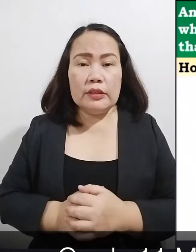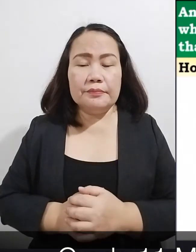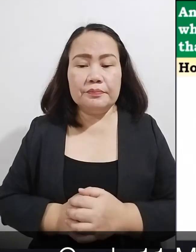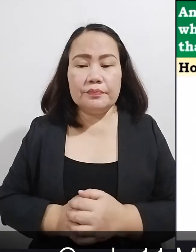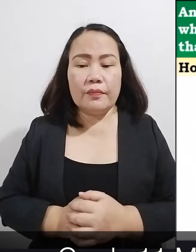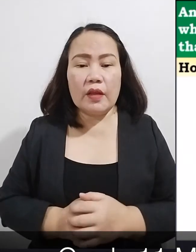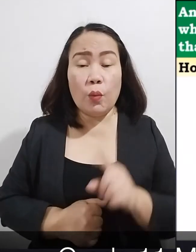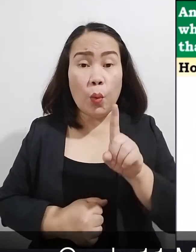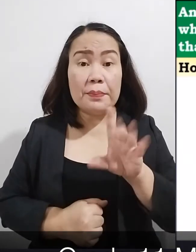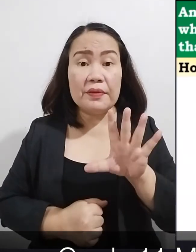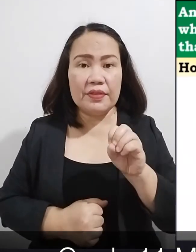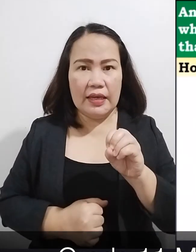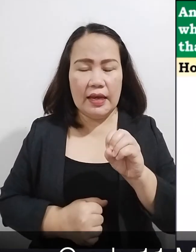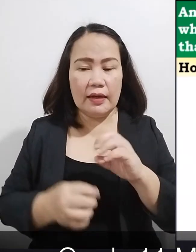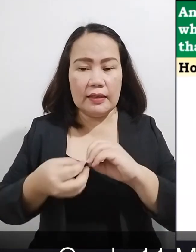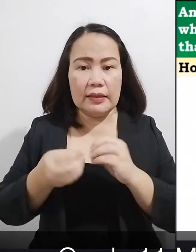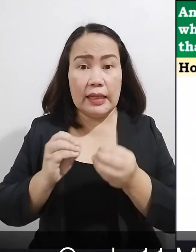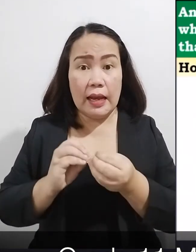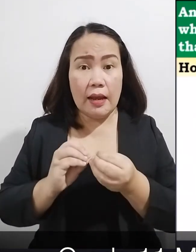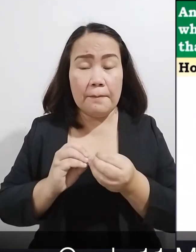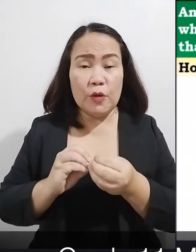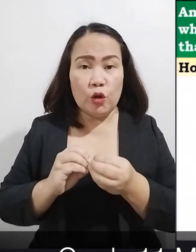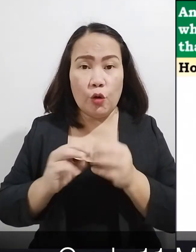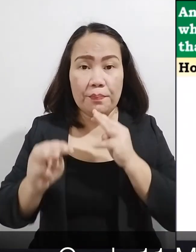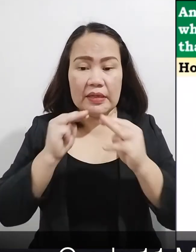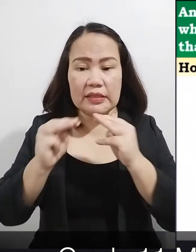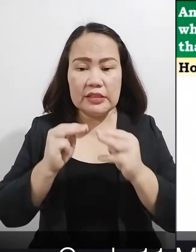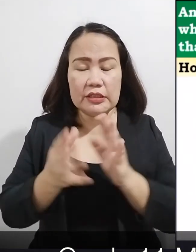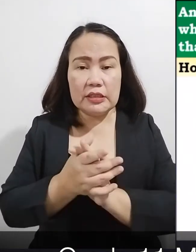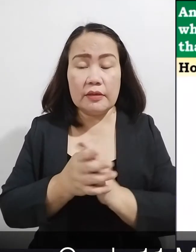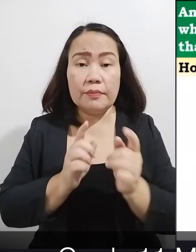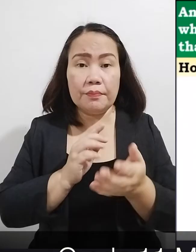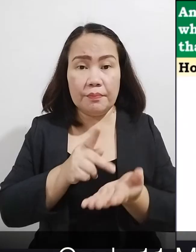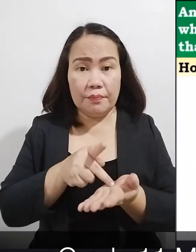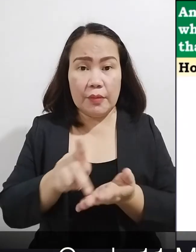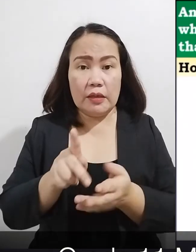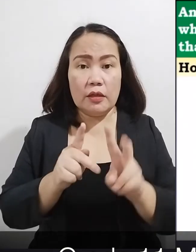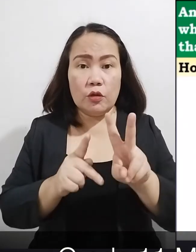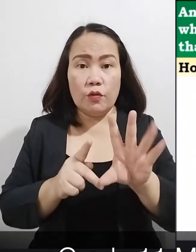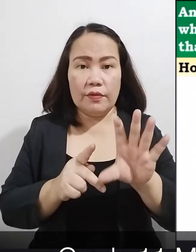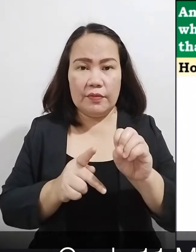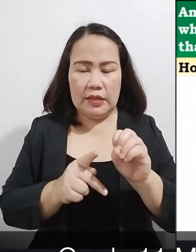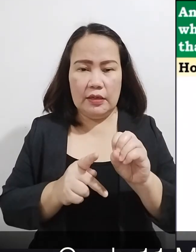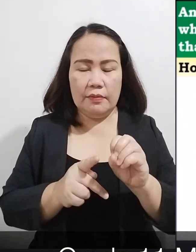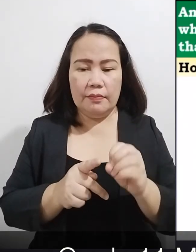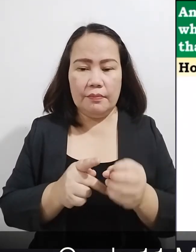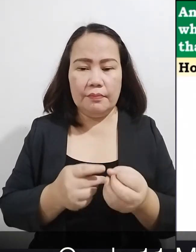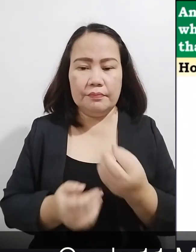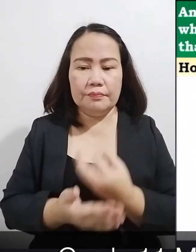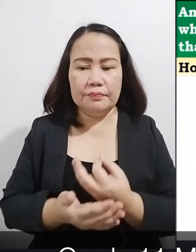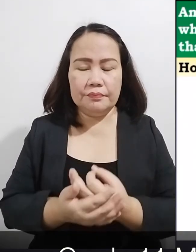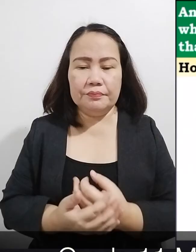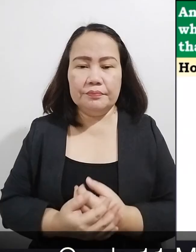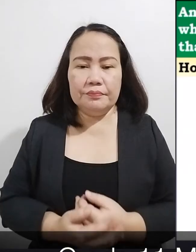number of messages na na-send niya ay 150, ang kanyang babayaran ay 250 pesos pa rin.